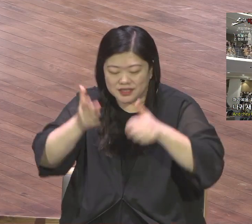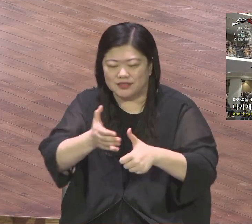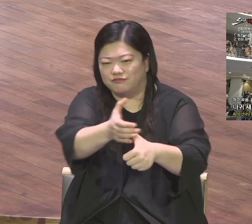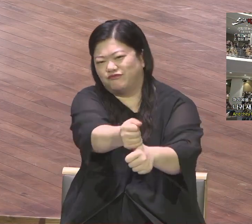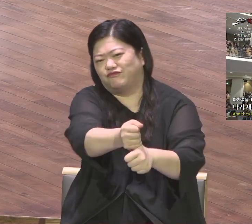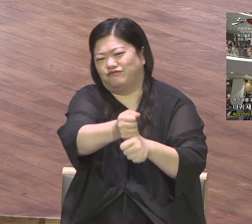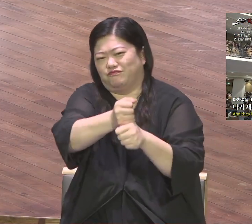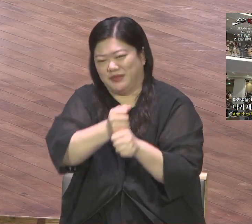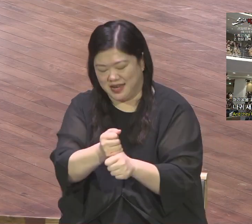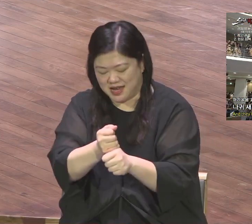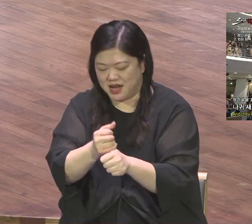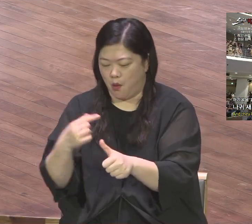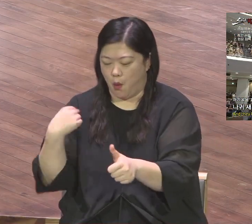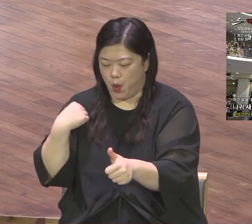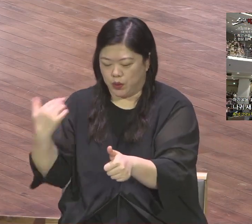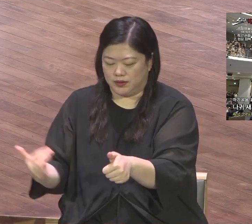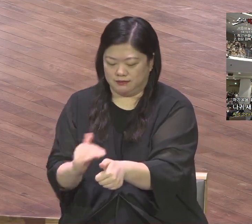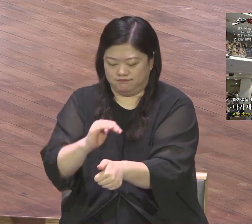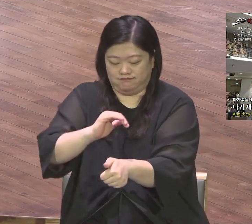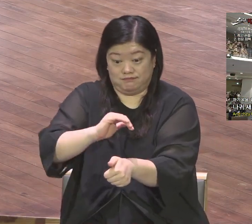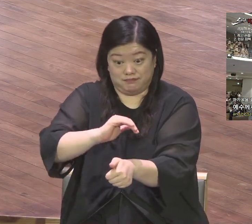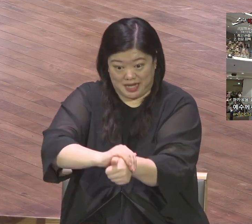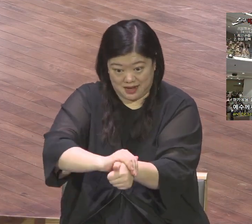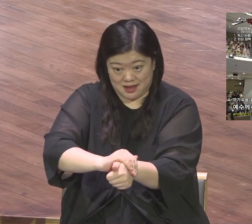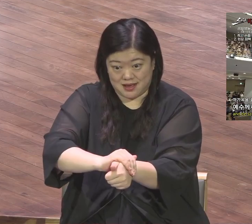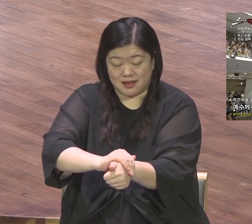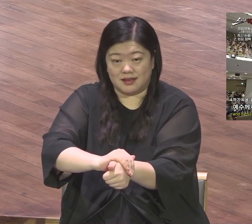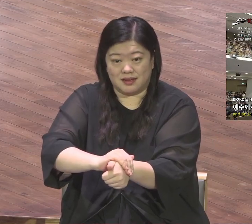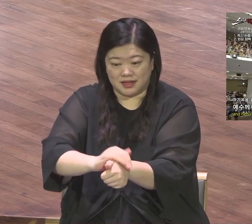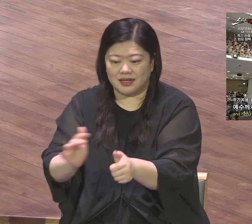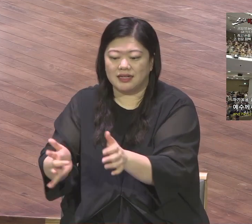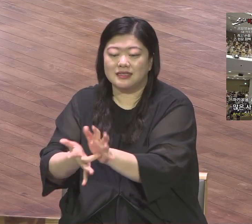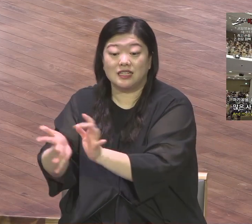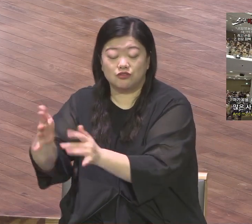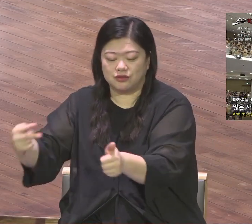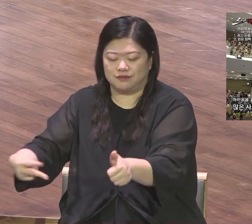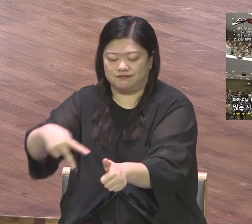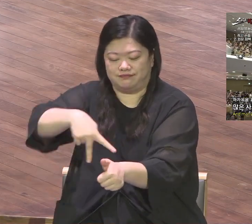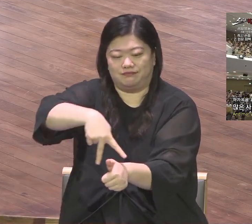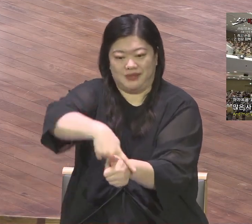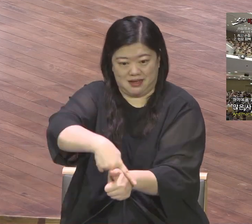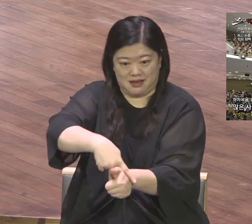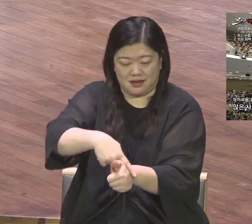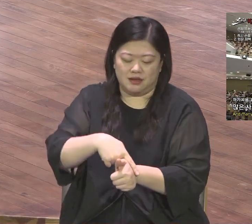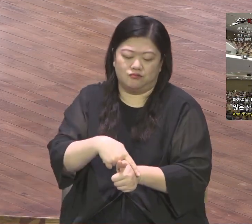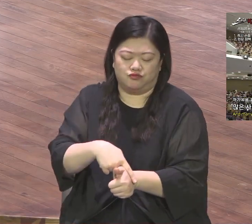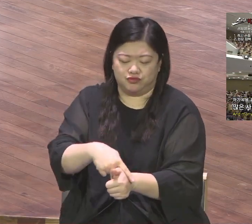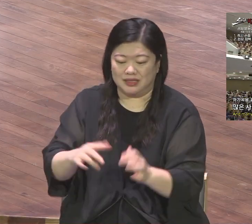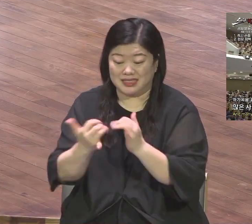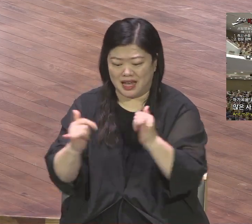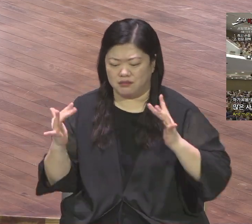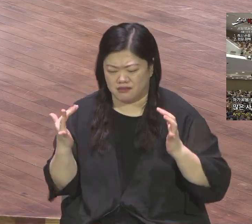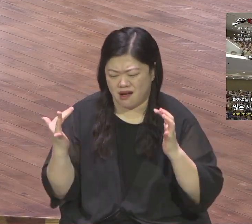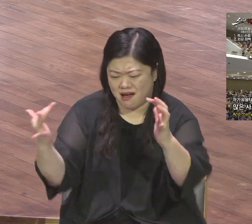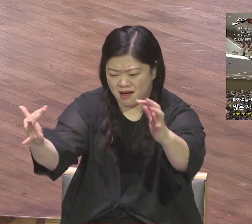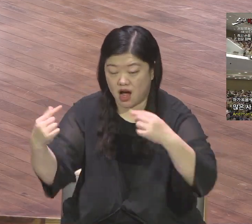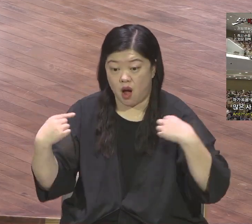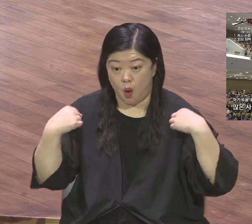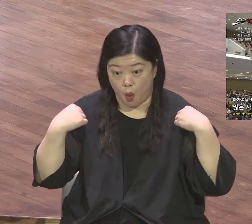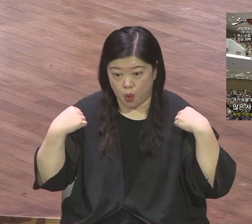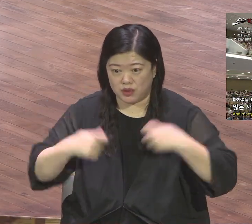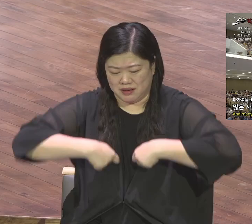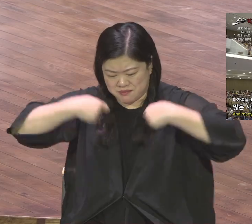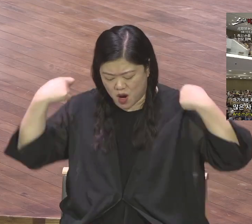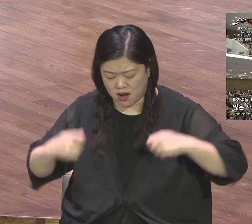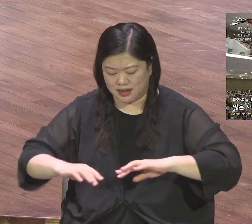자기들의 겉옷을 그 위에 얹어 놓음에 예수께서 타시니 많은 사람들은 자기들의 겉옷을 또